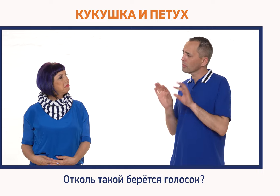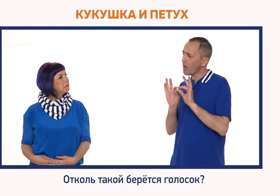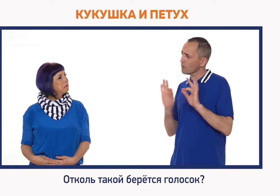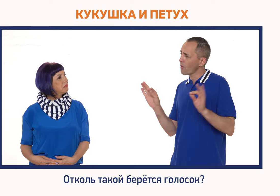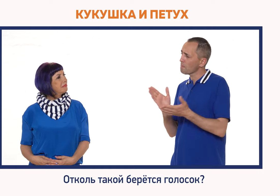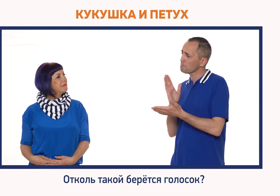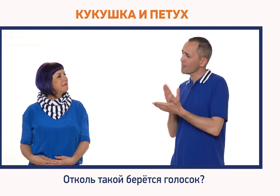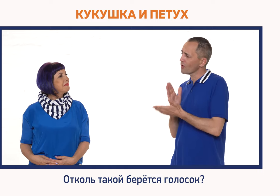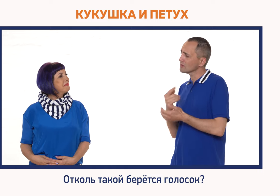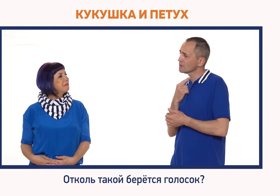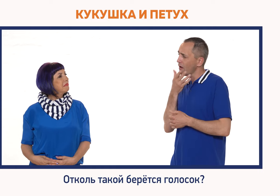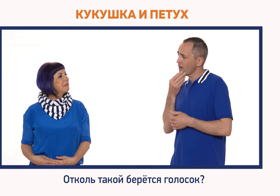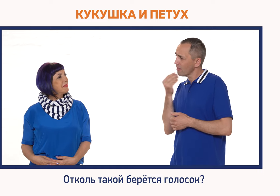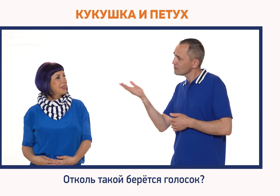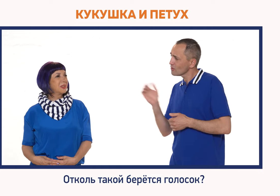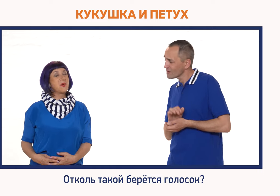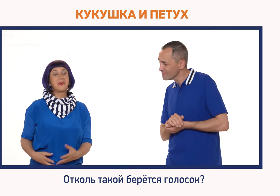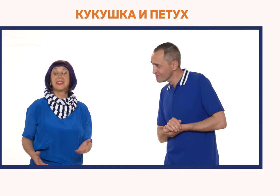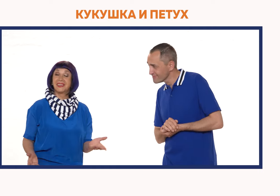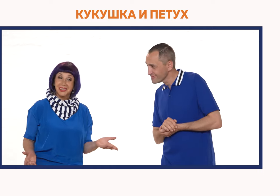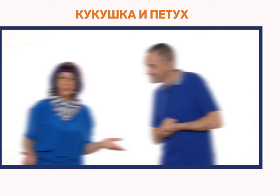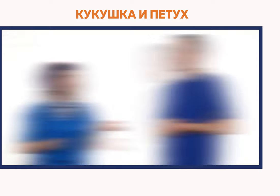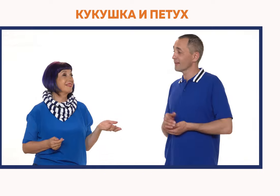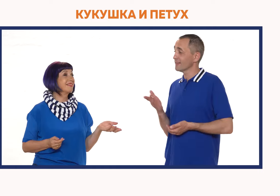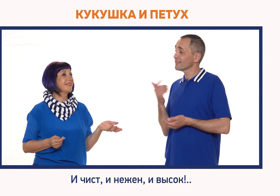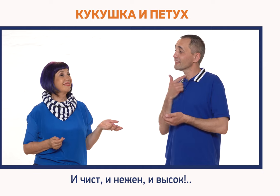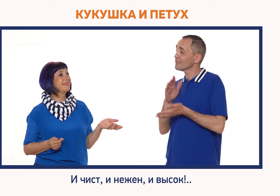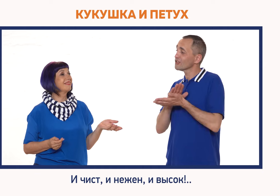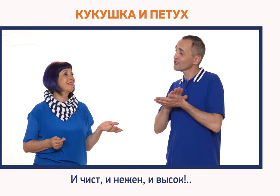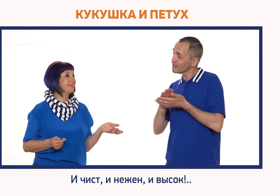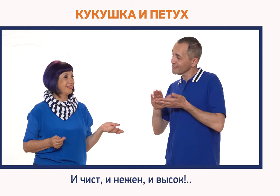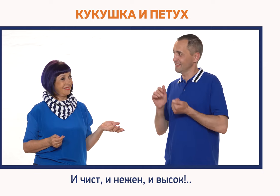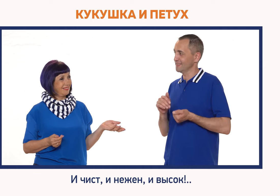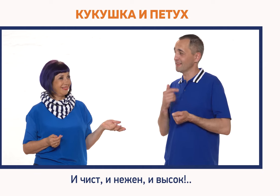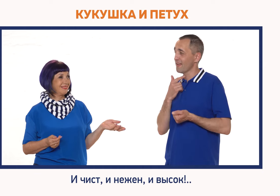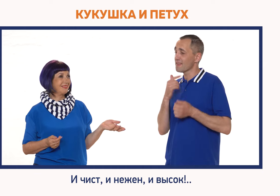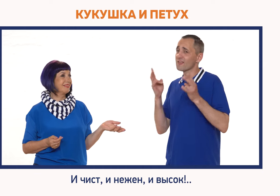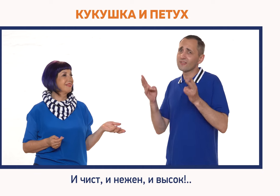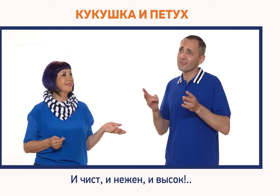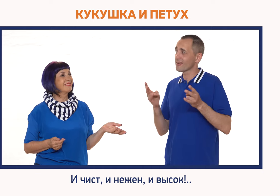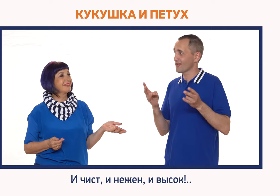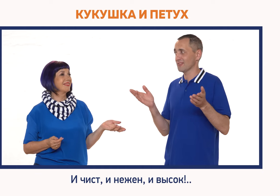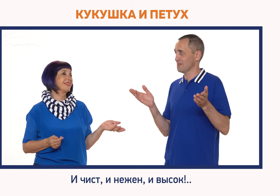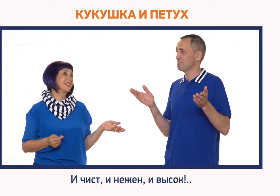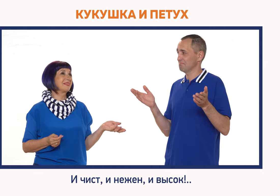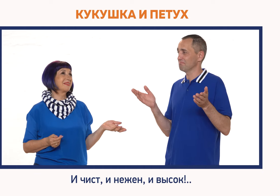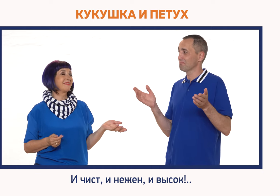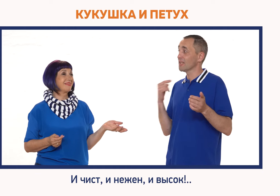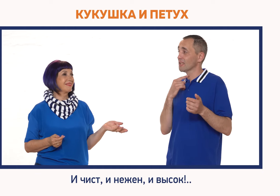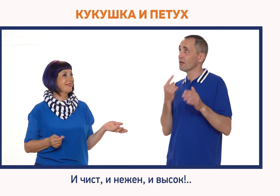Отколь такой берется голосок? И чист, и нежен,